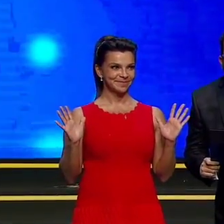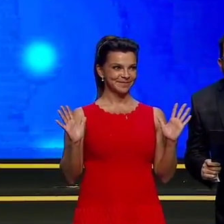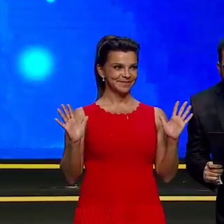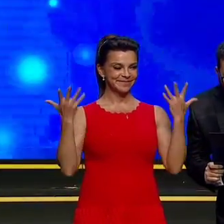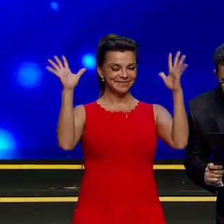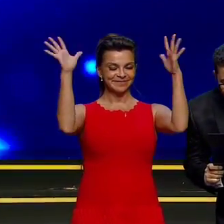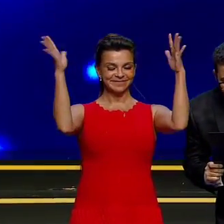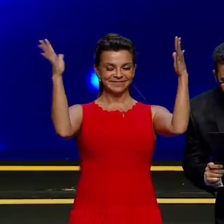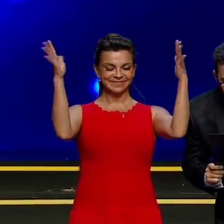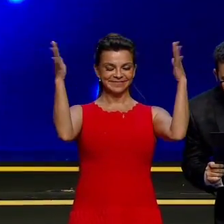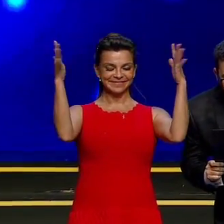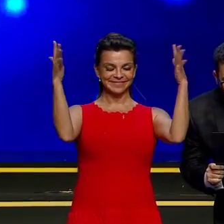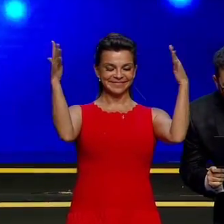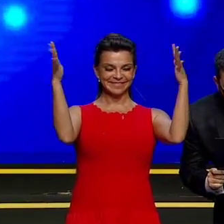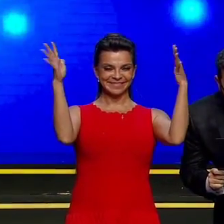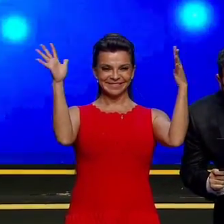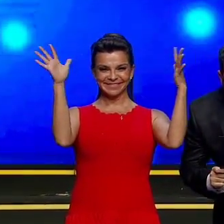Seña y Verbo Teatro de Sordos